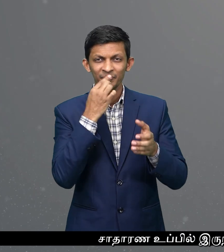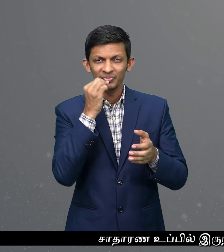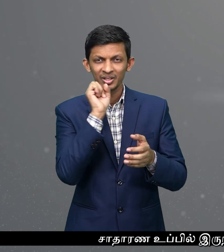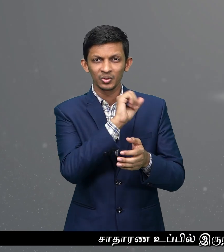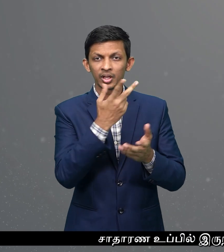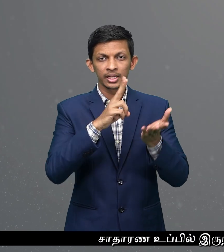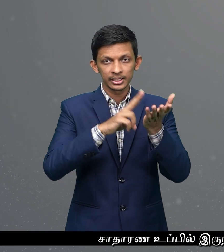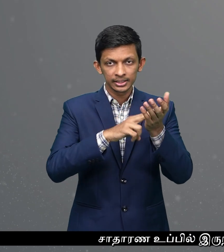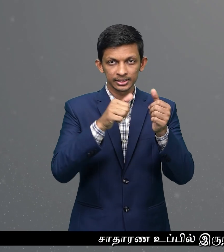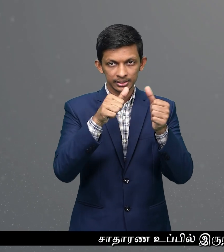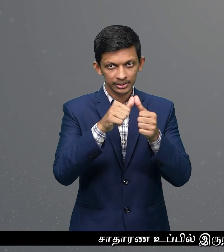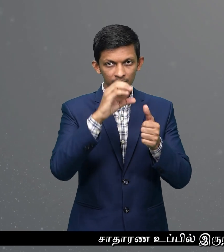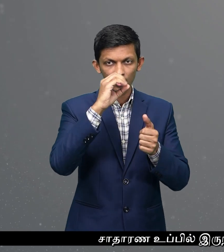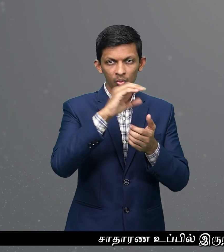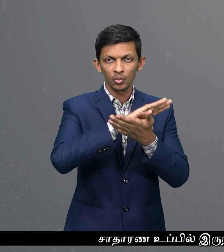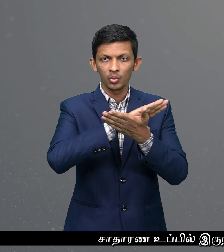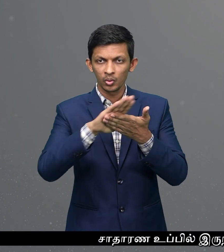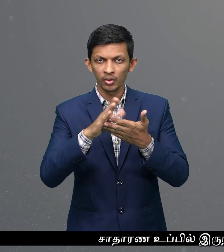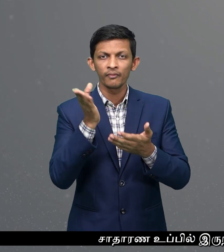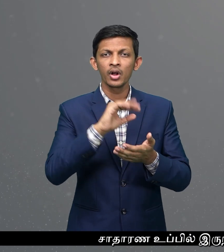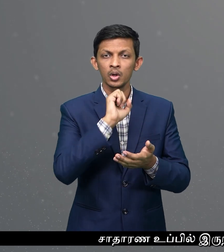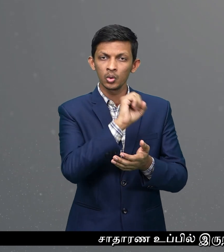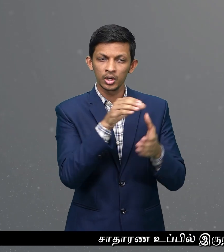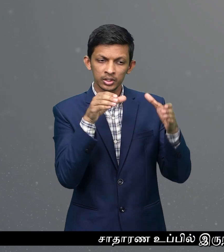சாதாரண உப்பில் இருந்து சோடியம் ஹைட்ராக்சைடு,